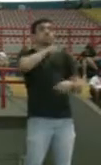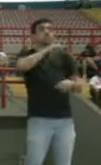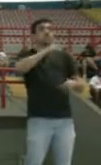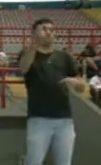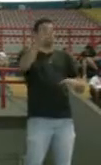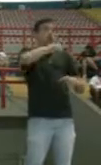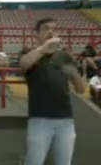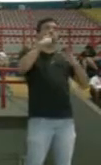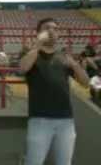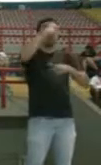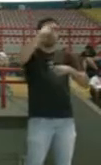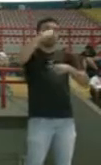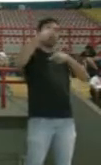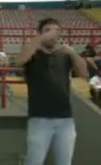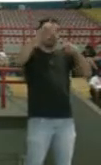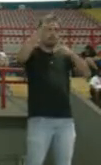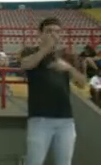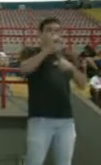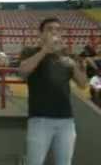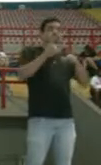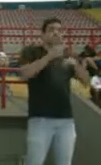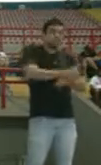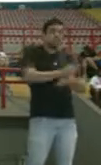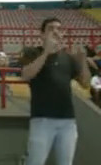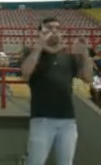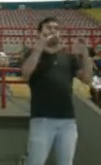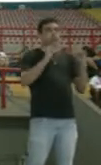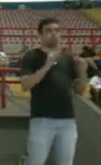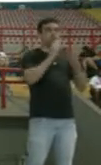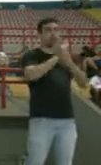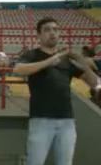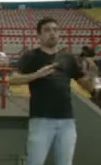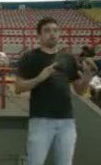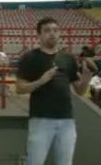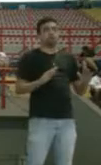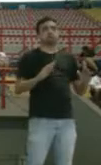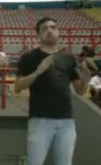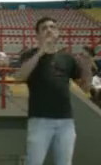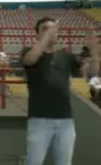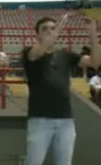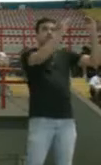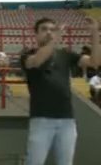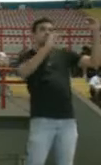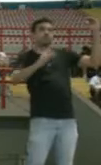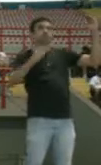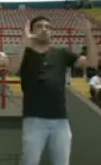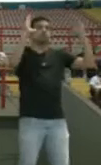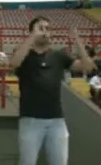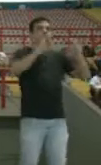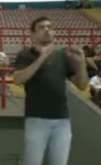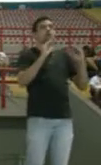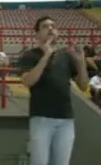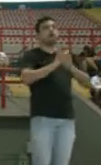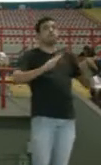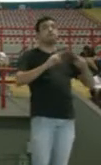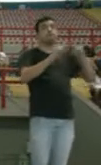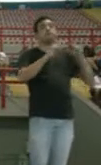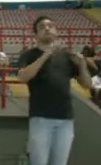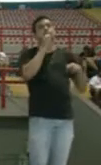e reduzir a carga horária, a exploração vai acabar gradativamente.